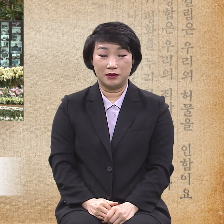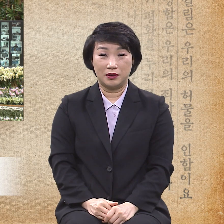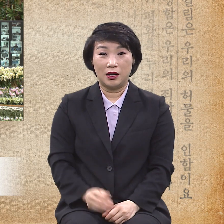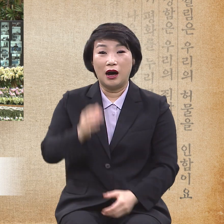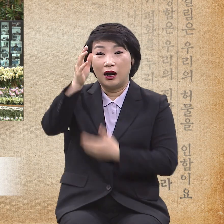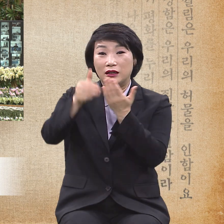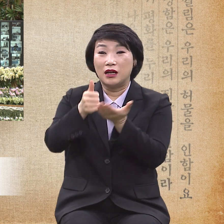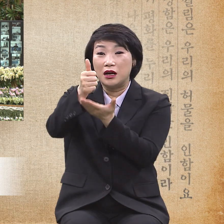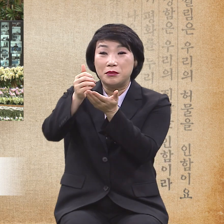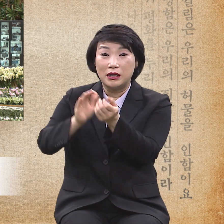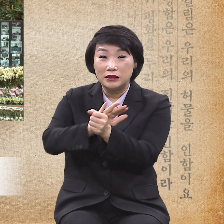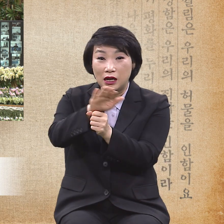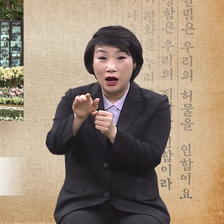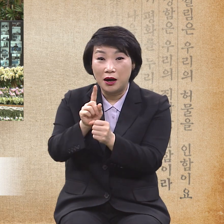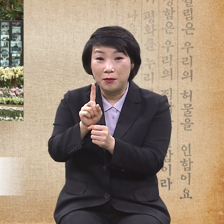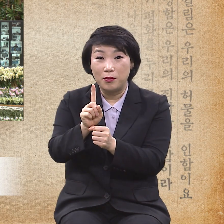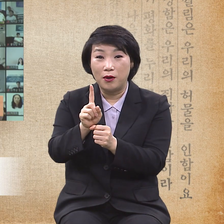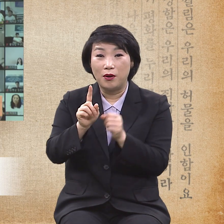하나님의 사랑은